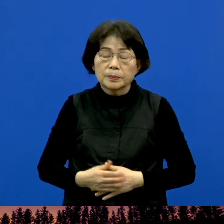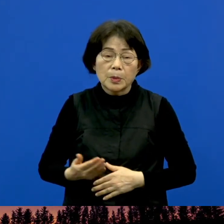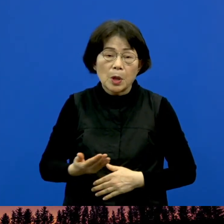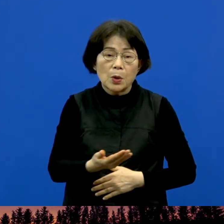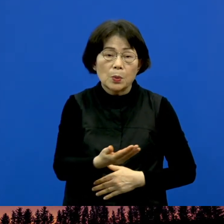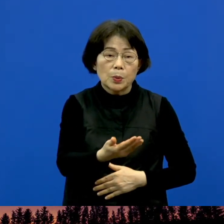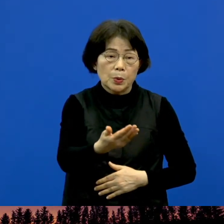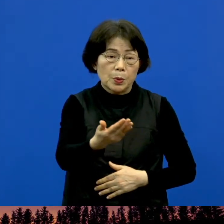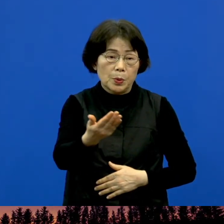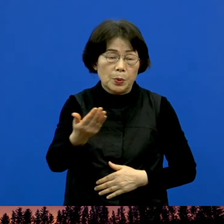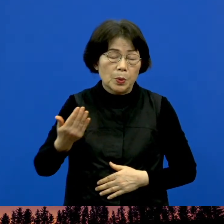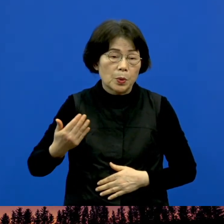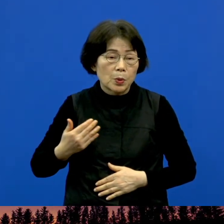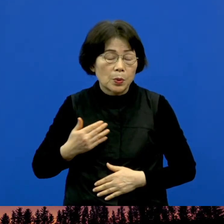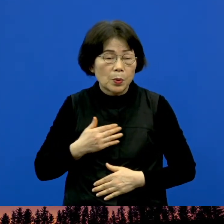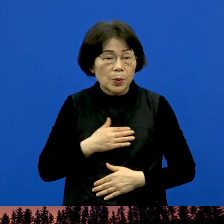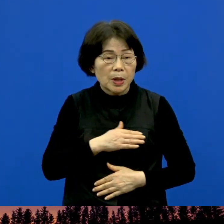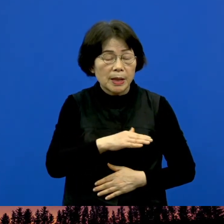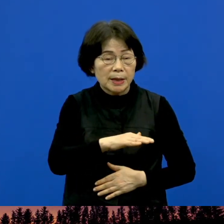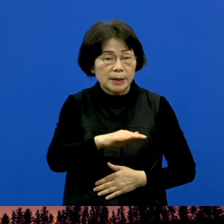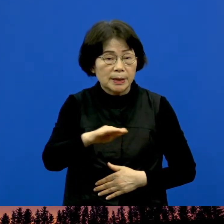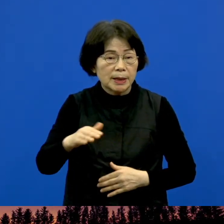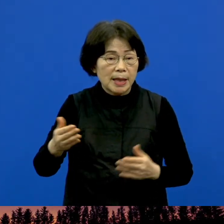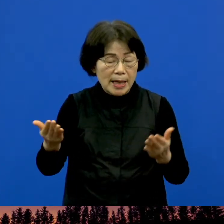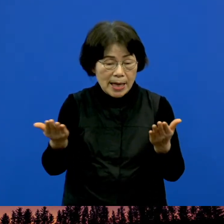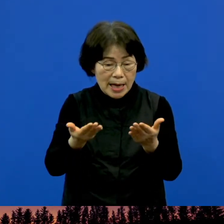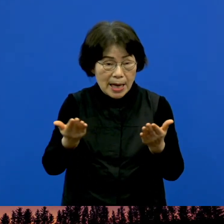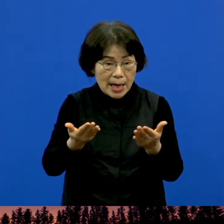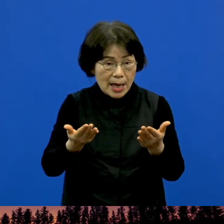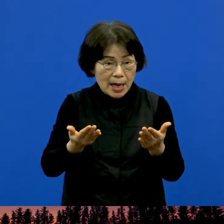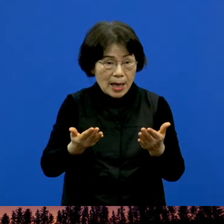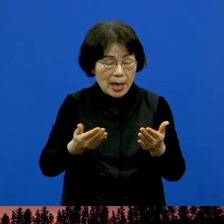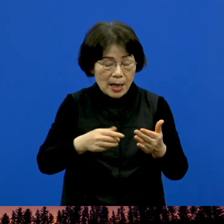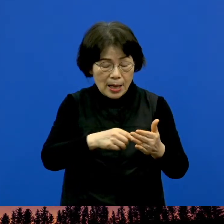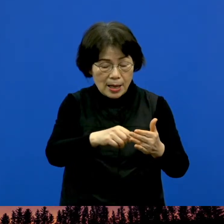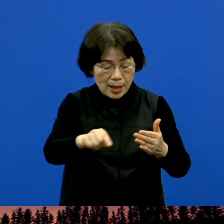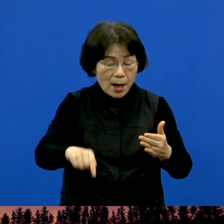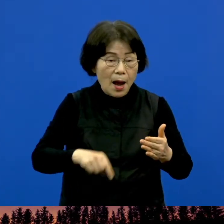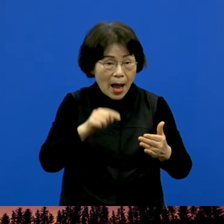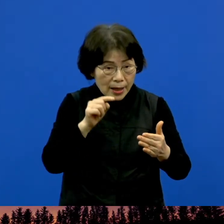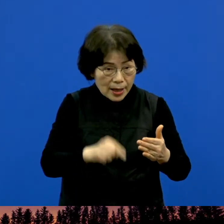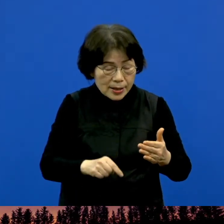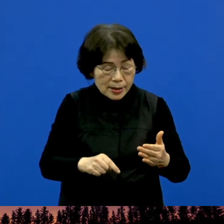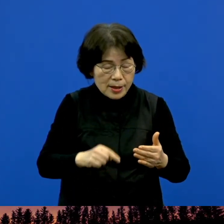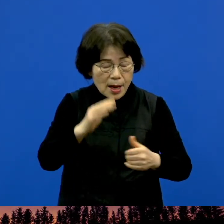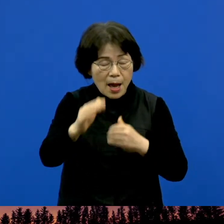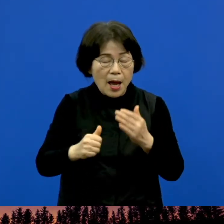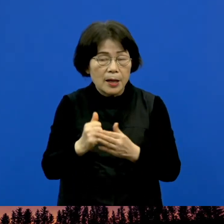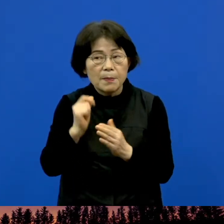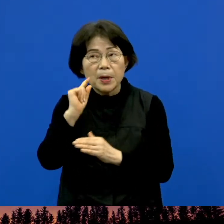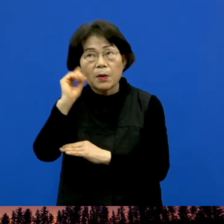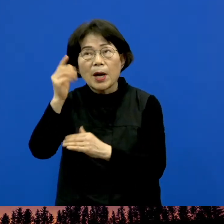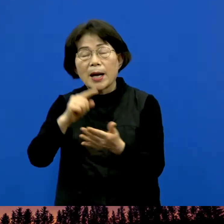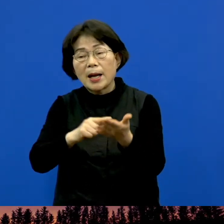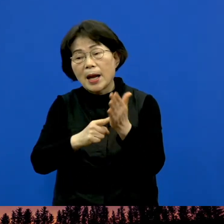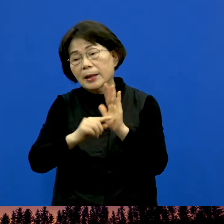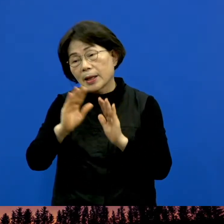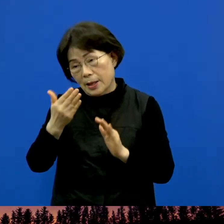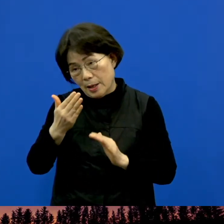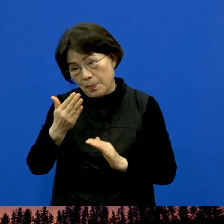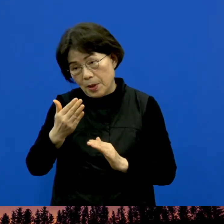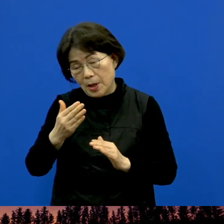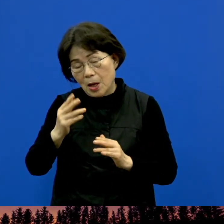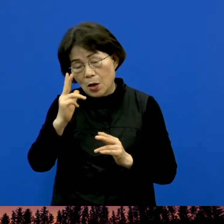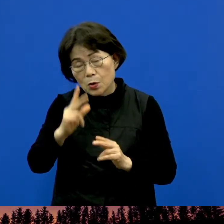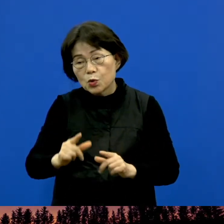여러분, 우리는 일터에서 하나님의 영광을 돌려야 돼요. 주일날 예배 자리에서 하나님 앞에